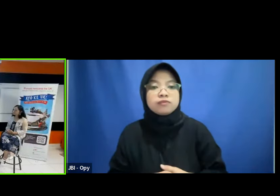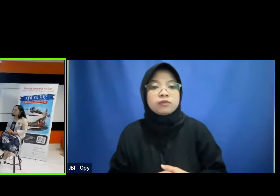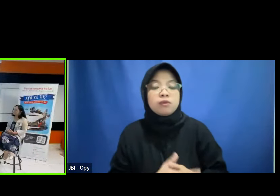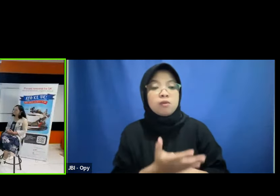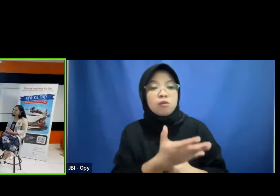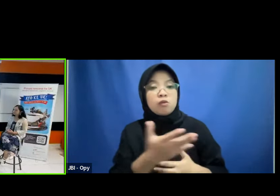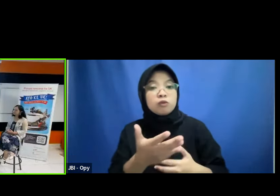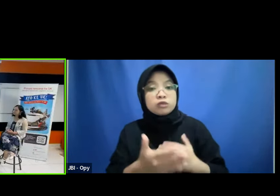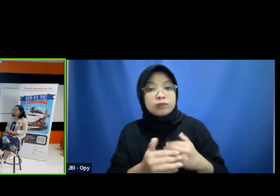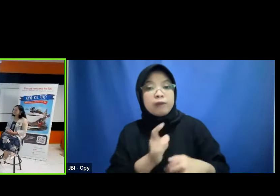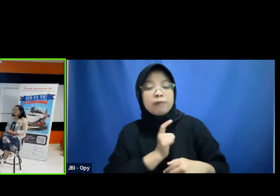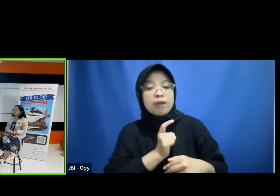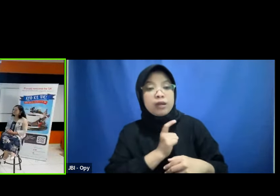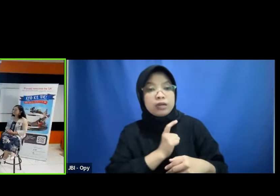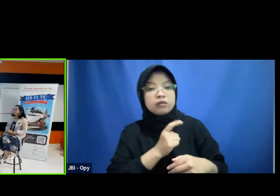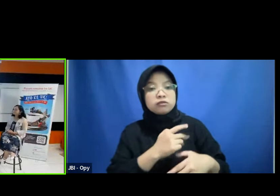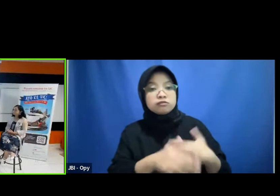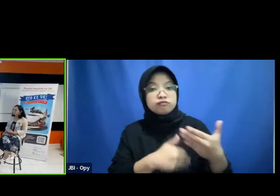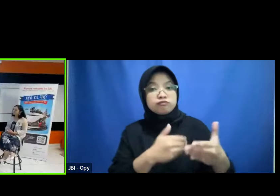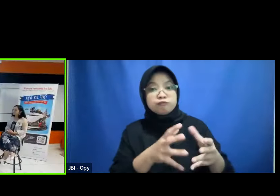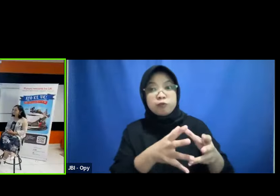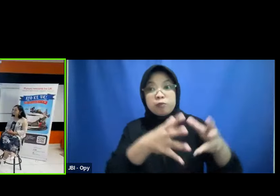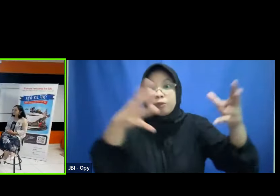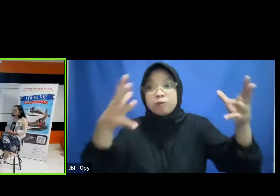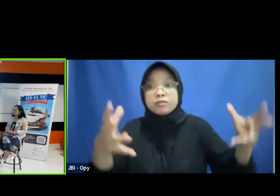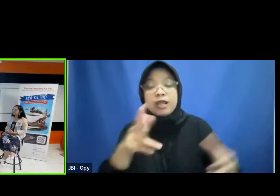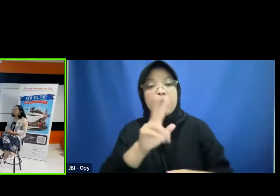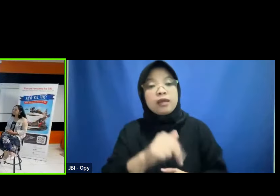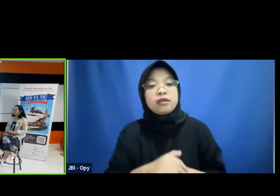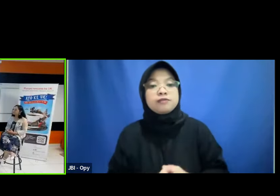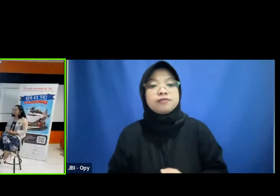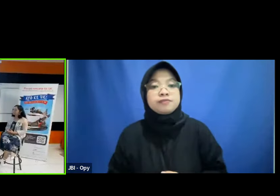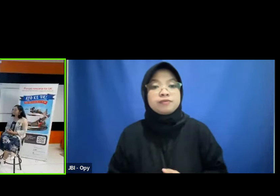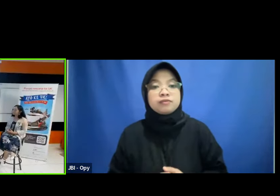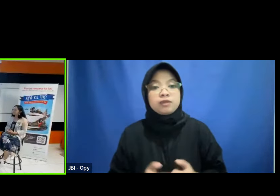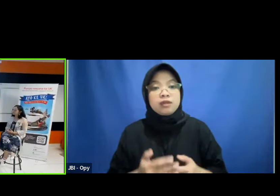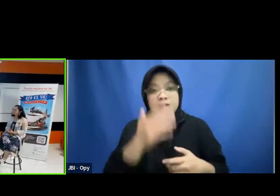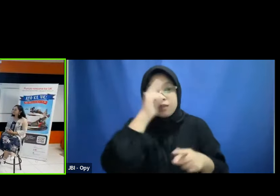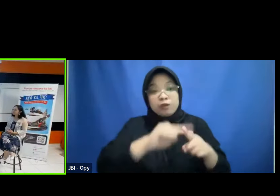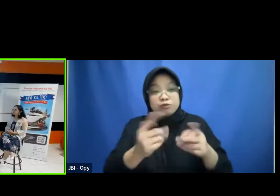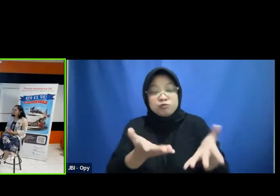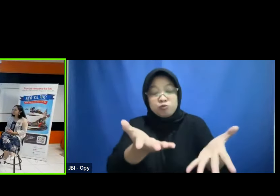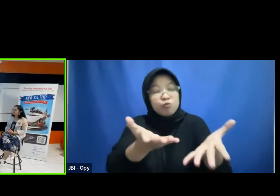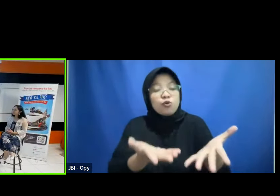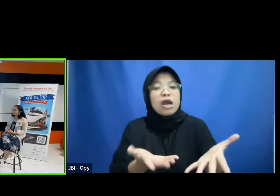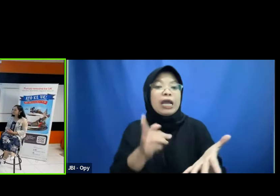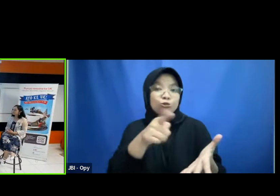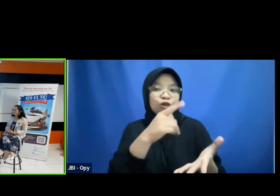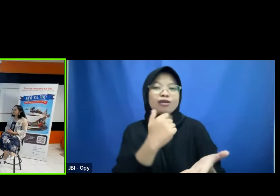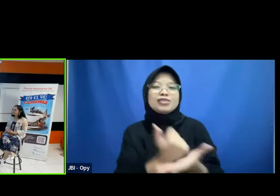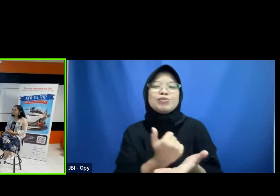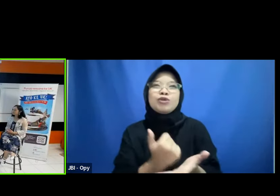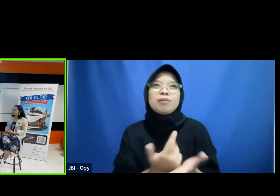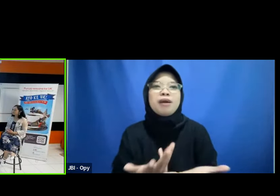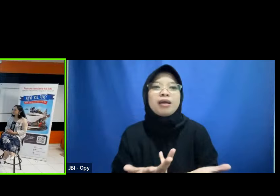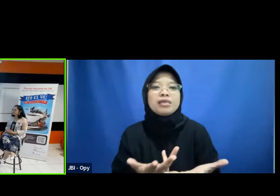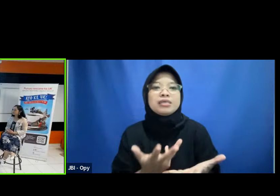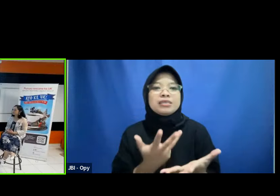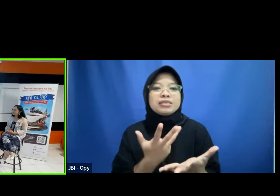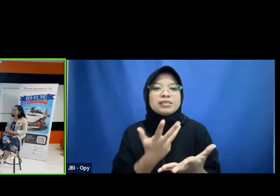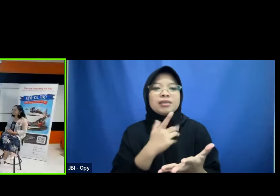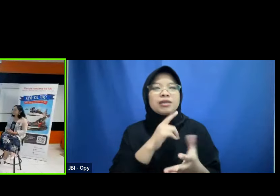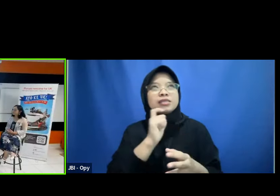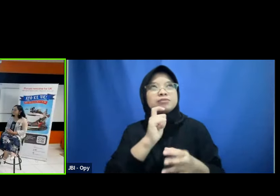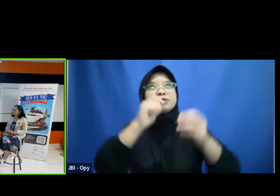see that this person can do even bigger gitu loh atau ya wider jadi itu sih sebenarnya kayak apa ya helikopter view